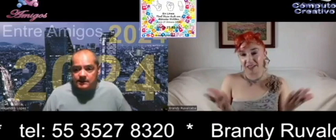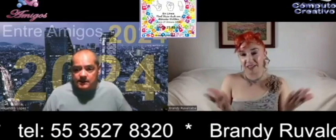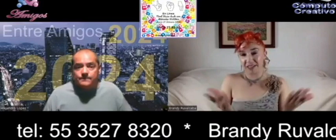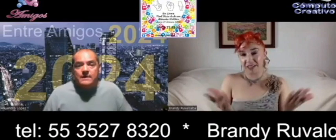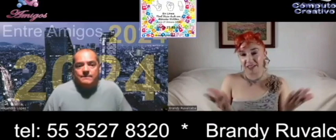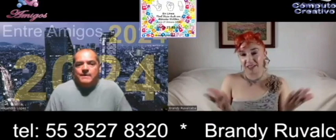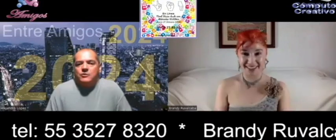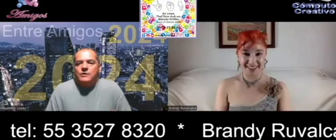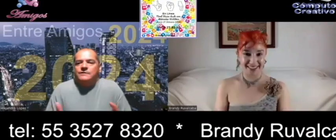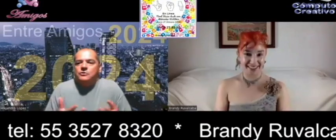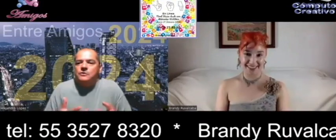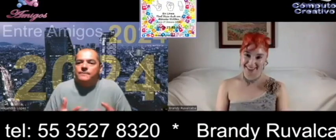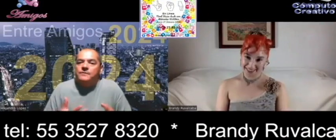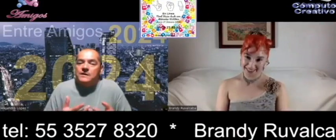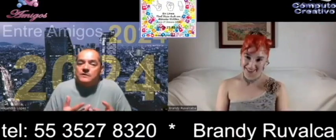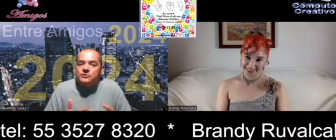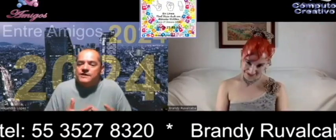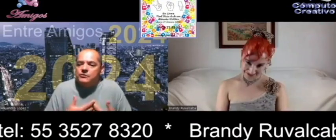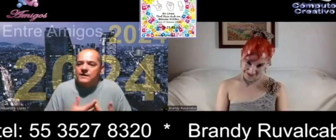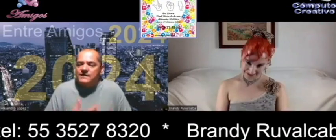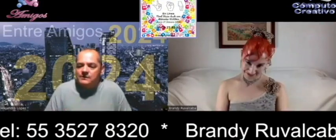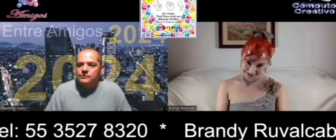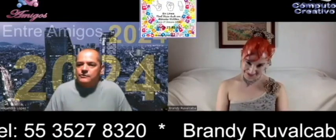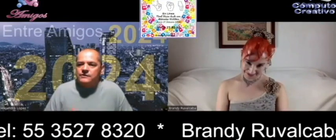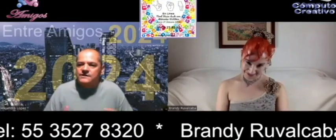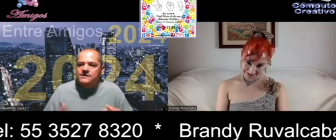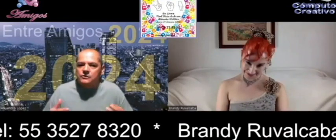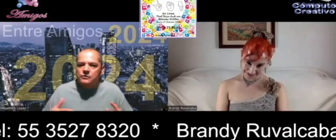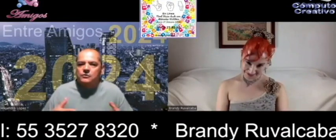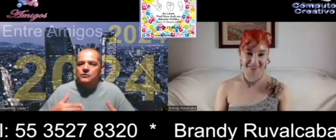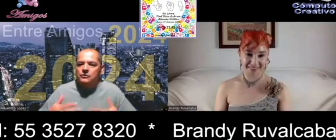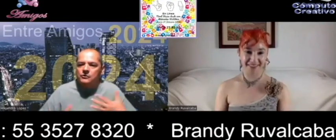estás ¿sí? haciendo Pero las cosas. estoy siendo activo,